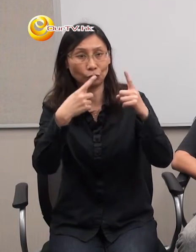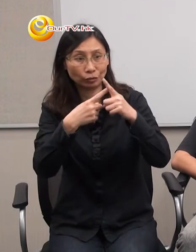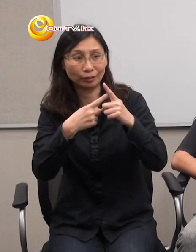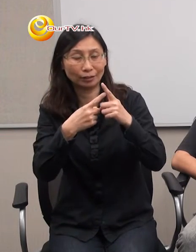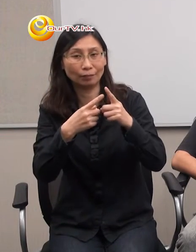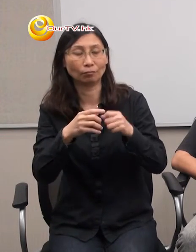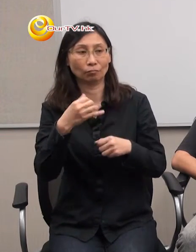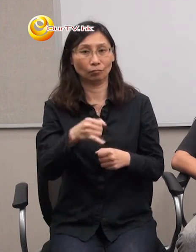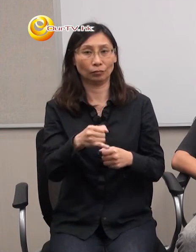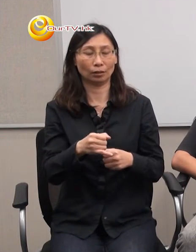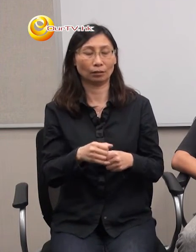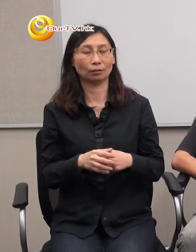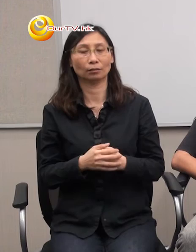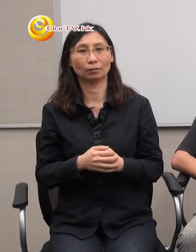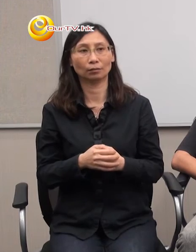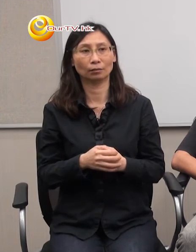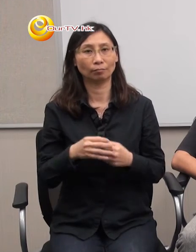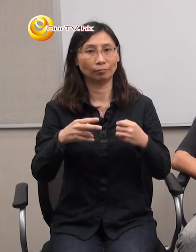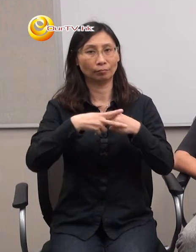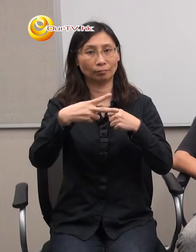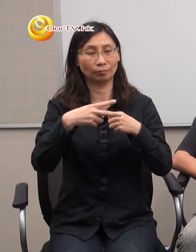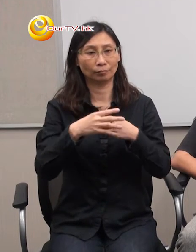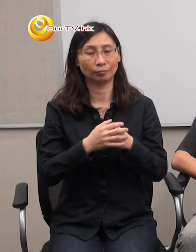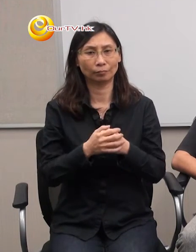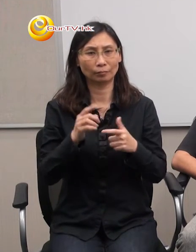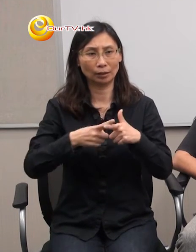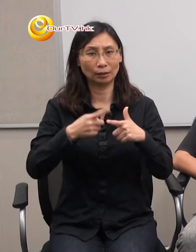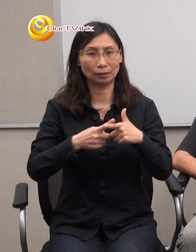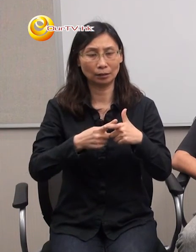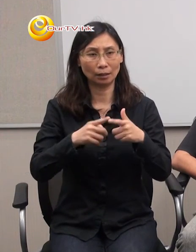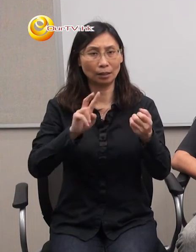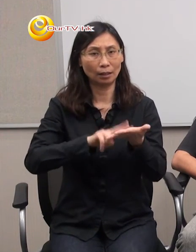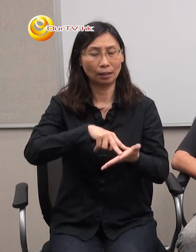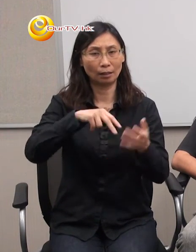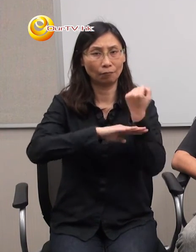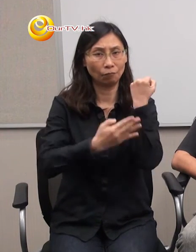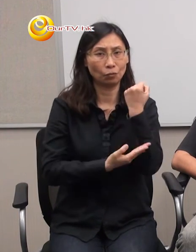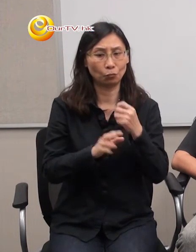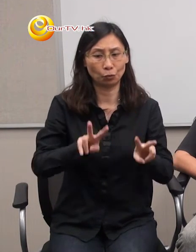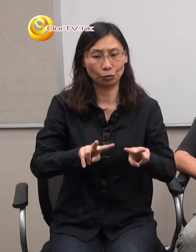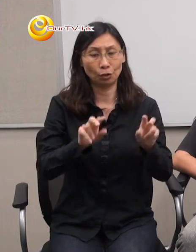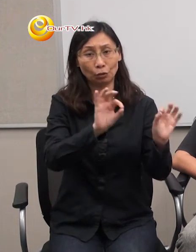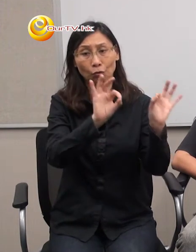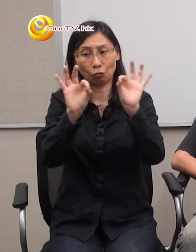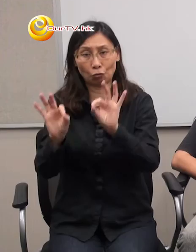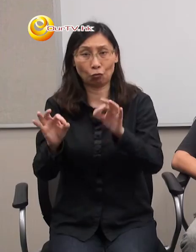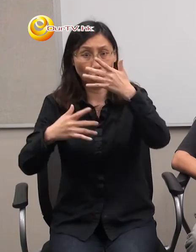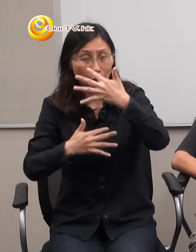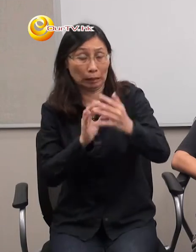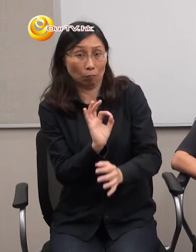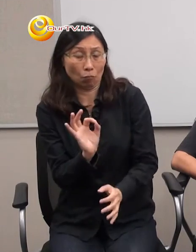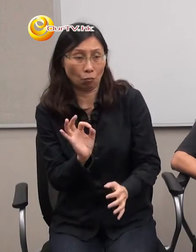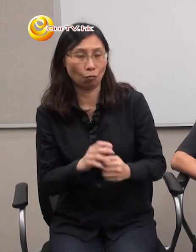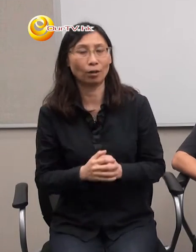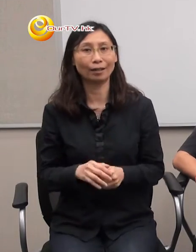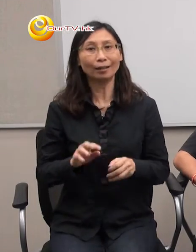到都唔得嘅，咁又唔掂啦。第二，因為如果立法會唔改期嘅話咧，咁佢哋可能真係又為咗